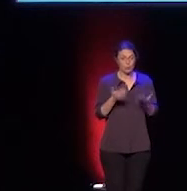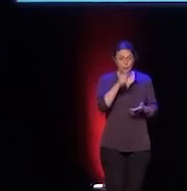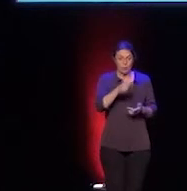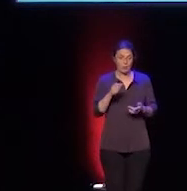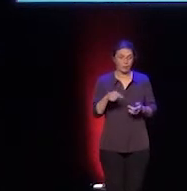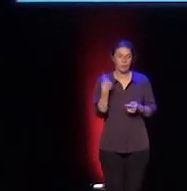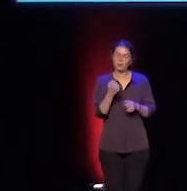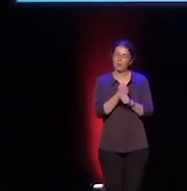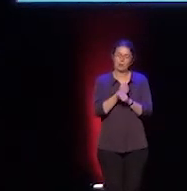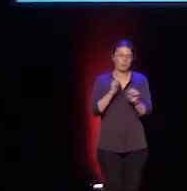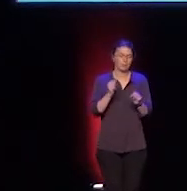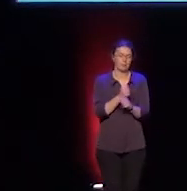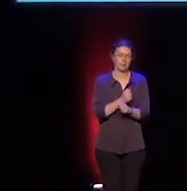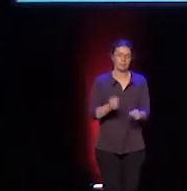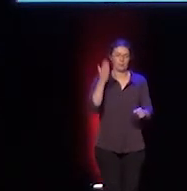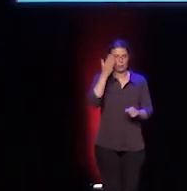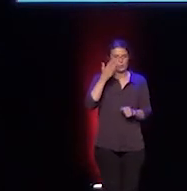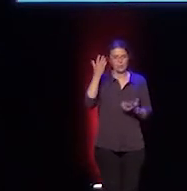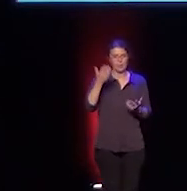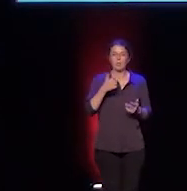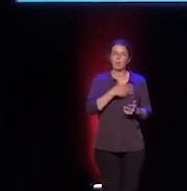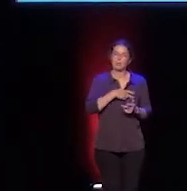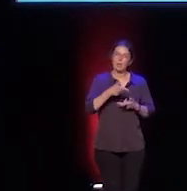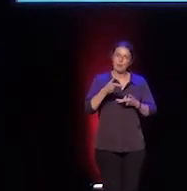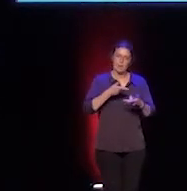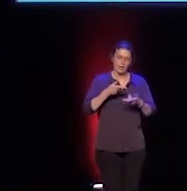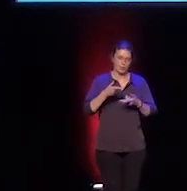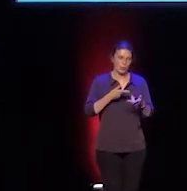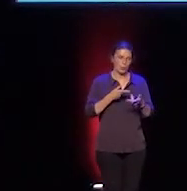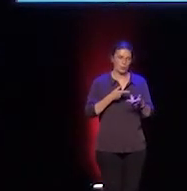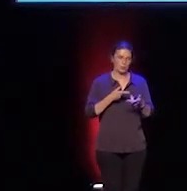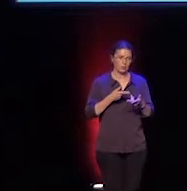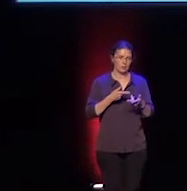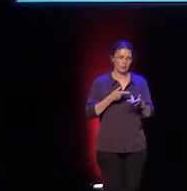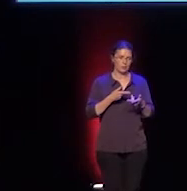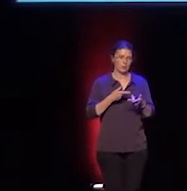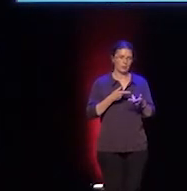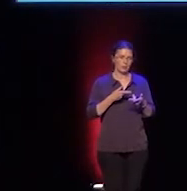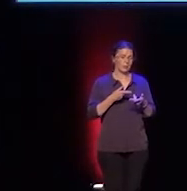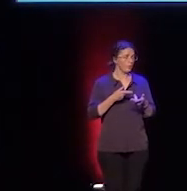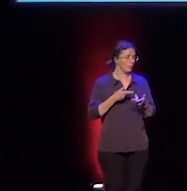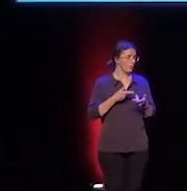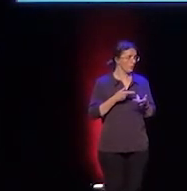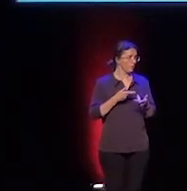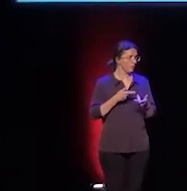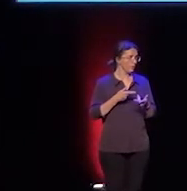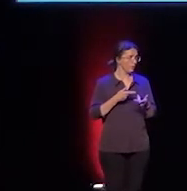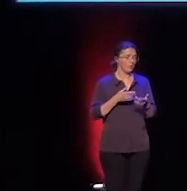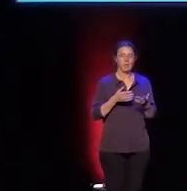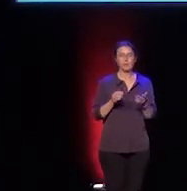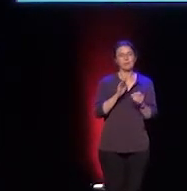Arbeit undenkbar. Die Sozialberatung liegt zwar inzwischen bei Mitarbeiterinnen